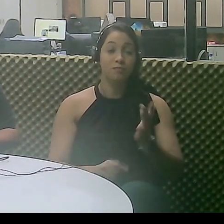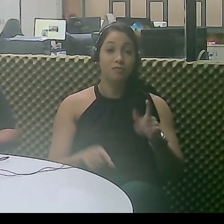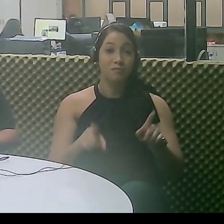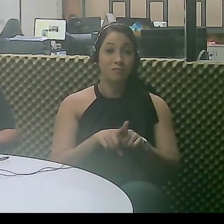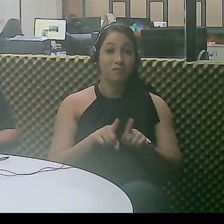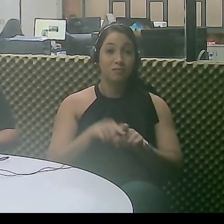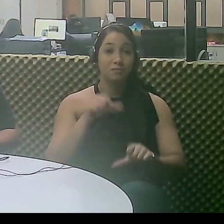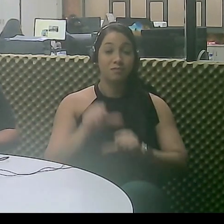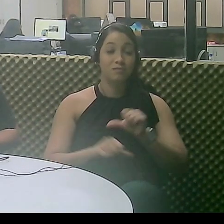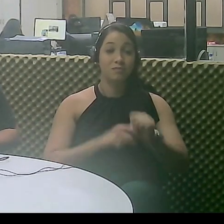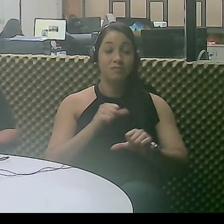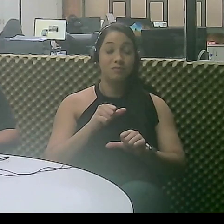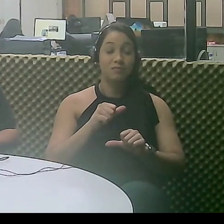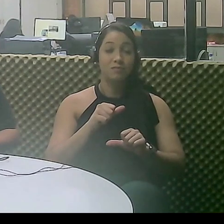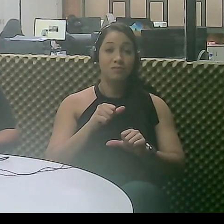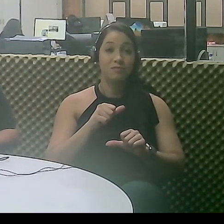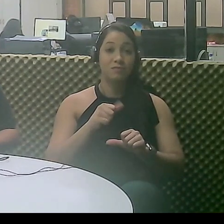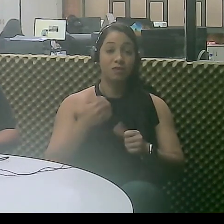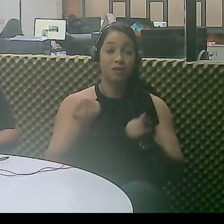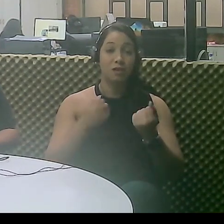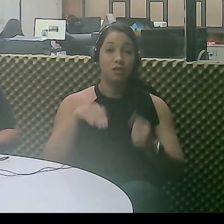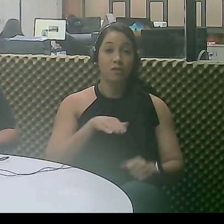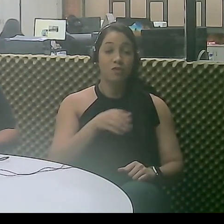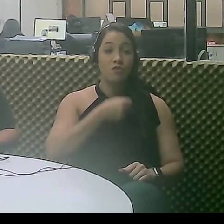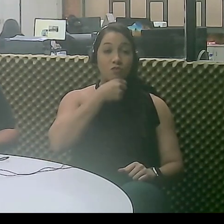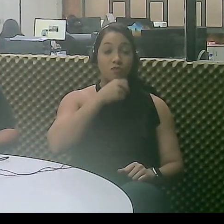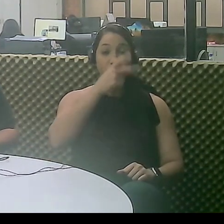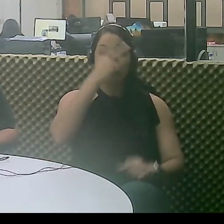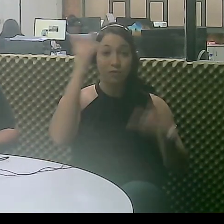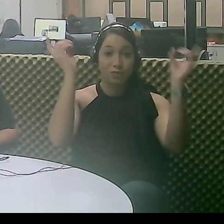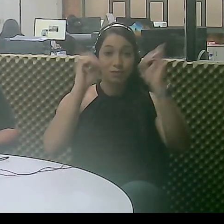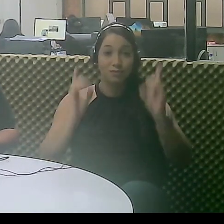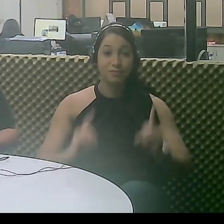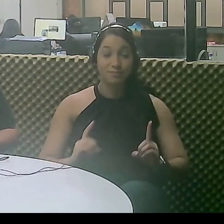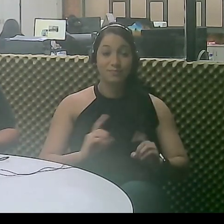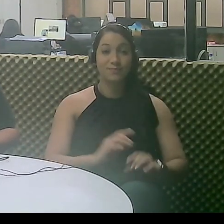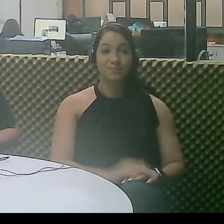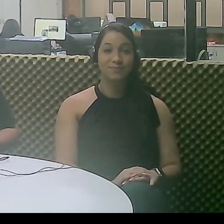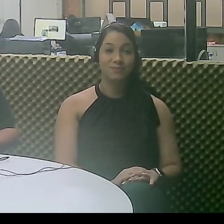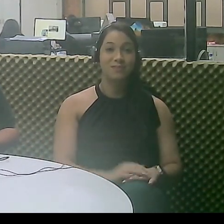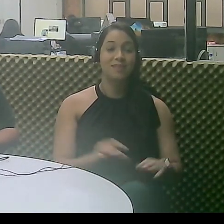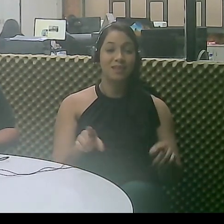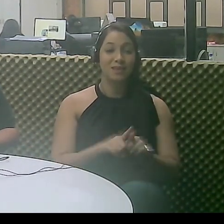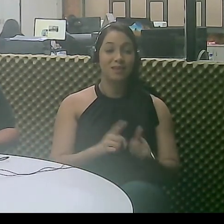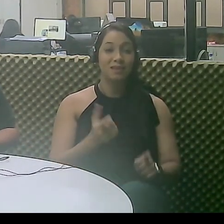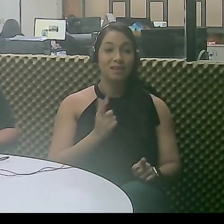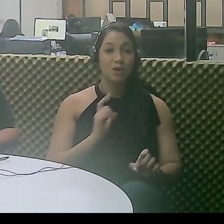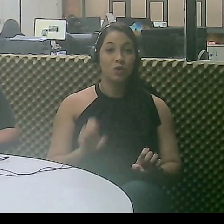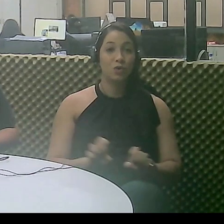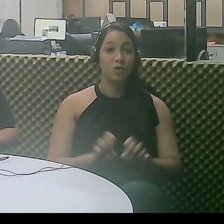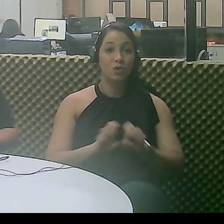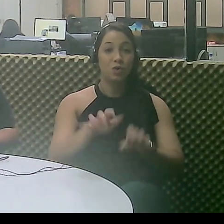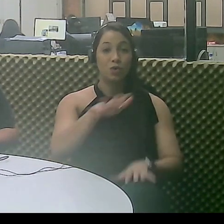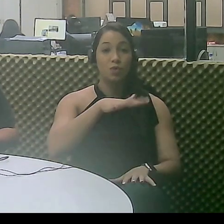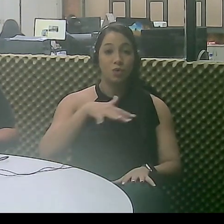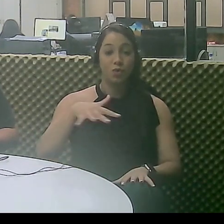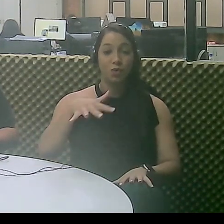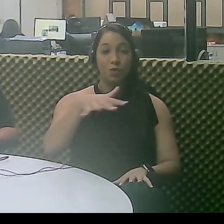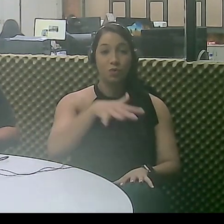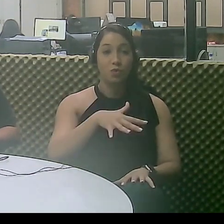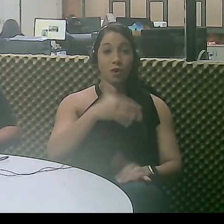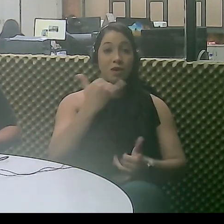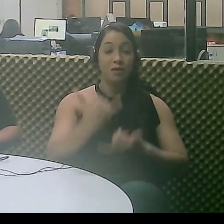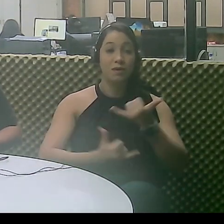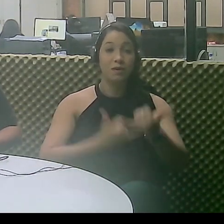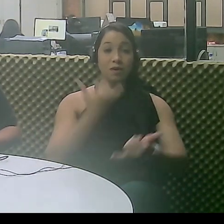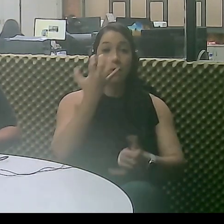e renovação de estacionamento do idoso e da pessoa com deficiência. Também será estruturado um local próprio para lazer